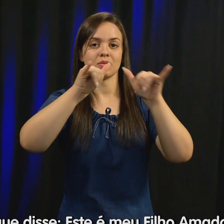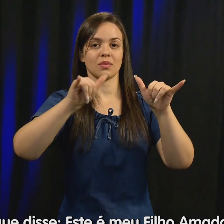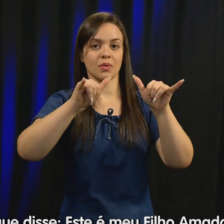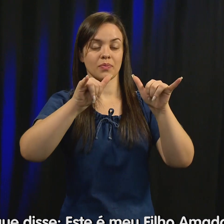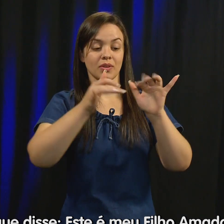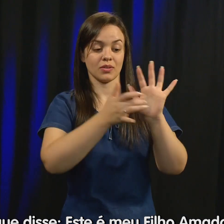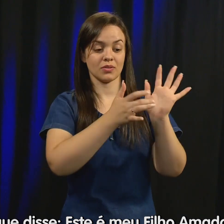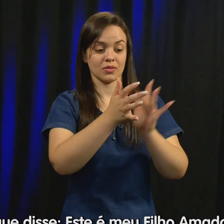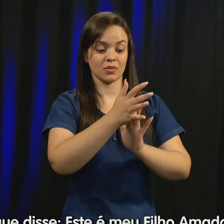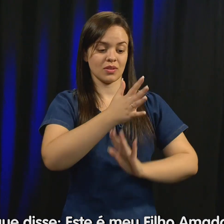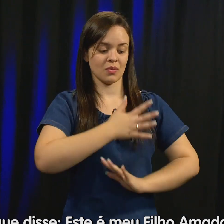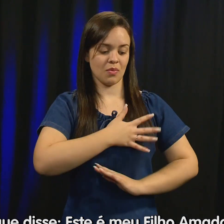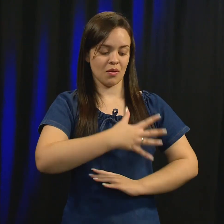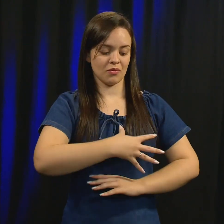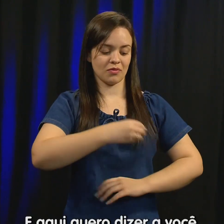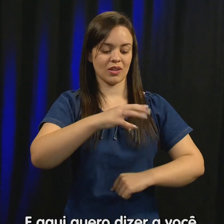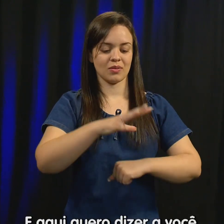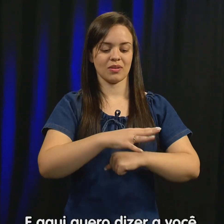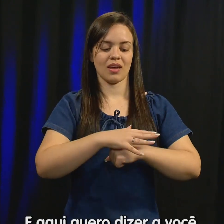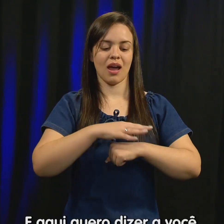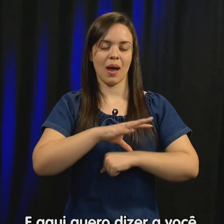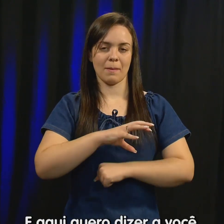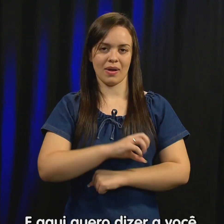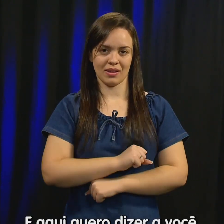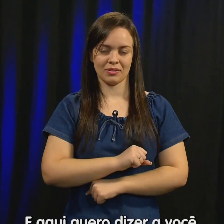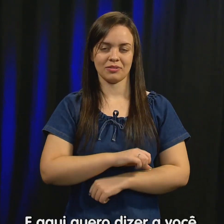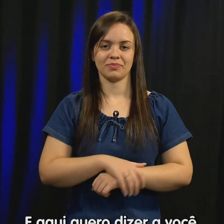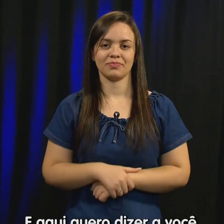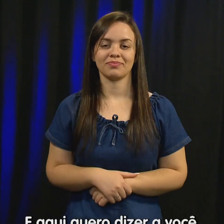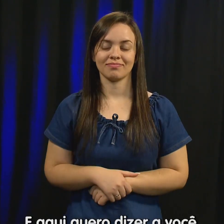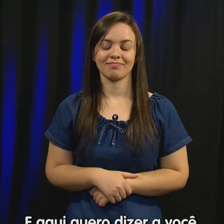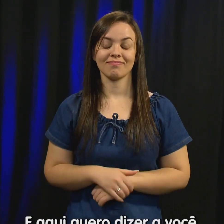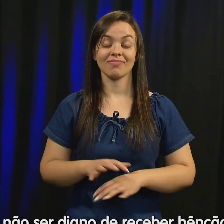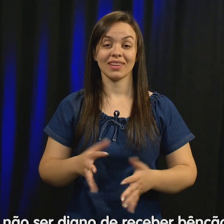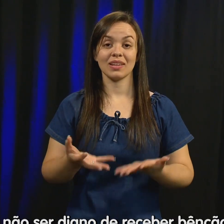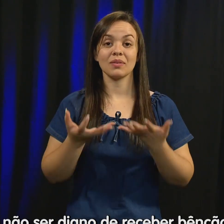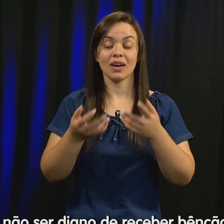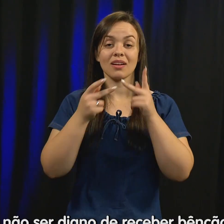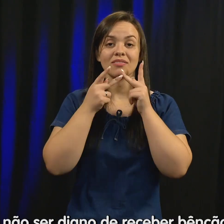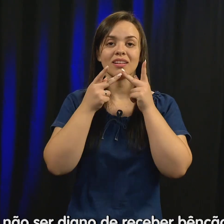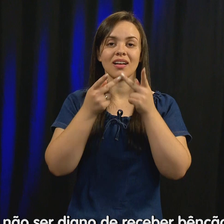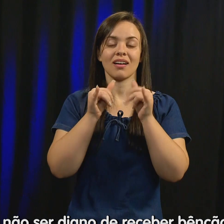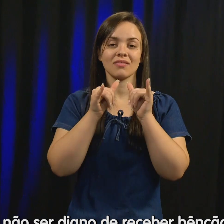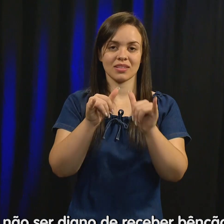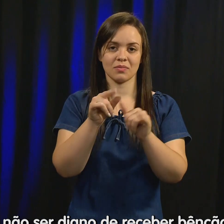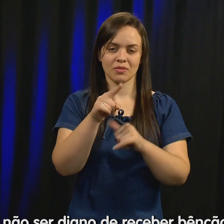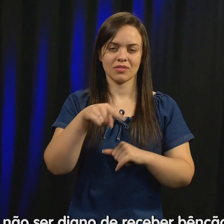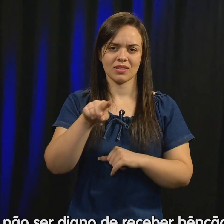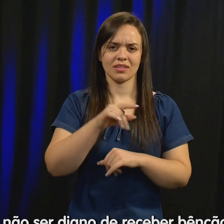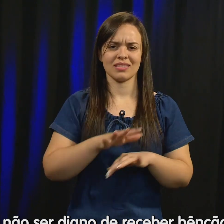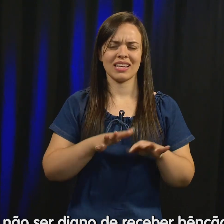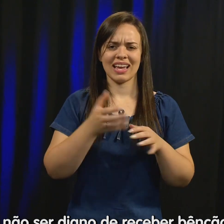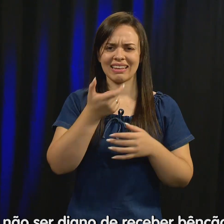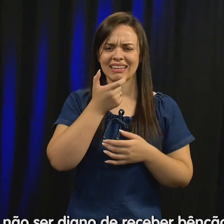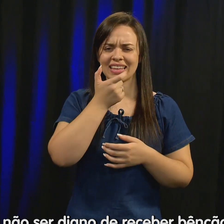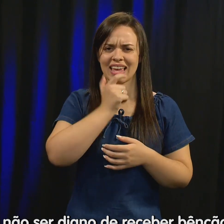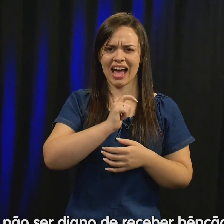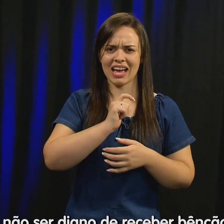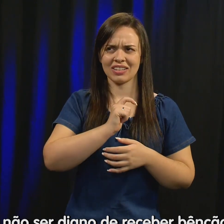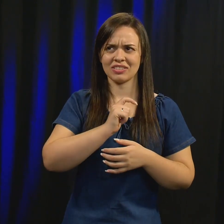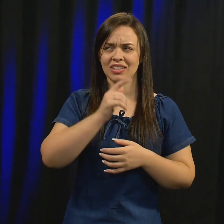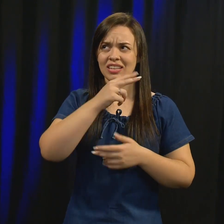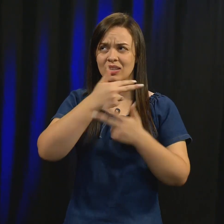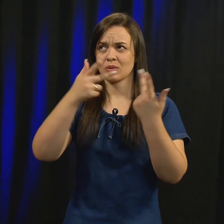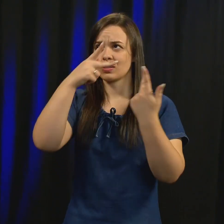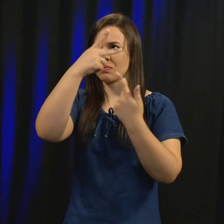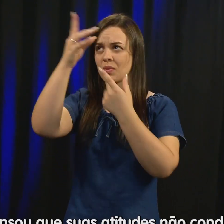amado. Oh, glória! E aqui quero dizer a você que acha não ser digno em desfrutar bênçãos